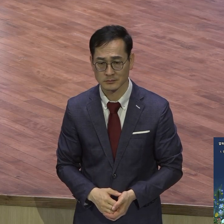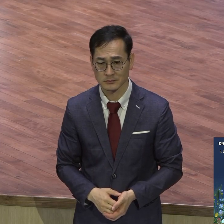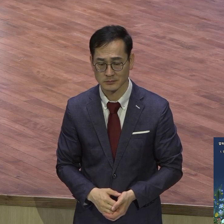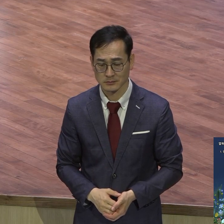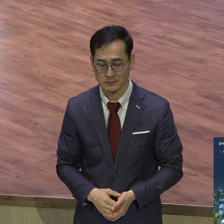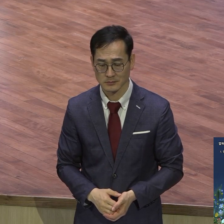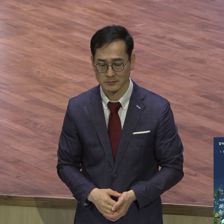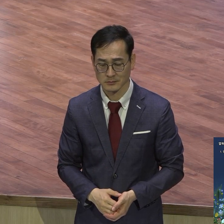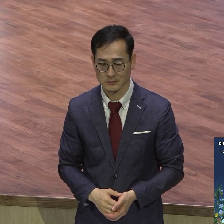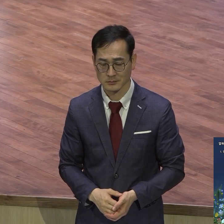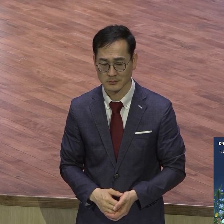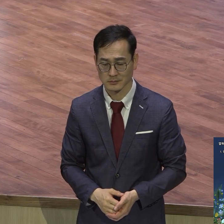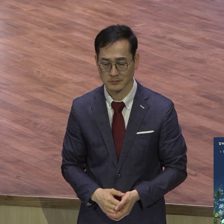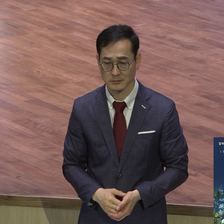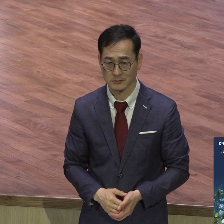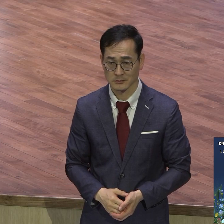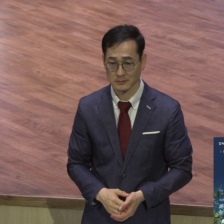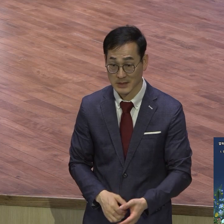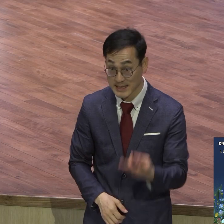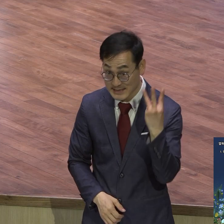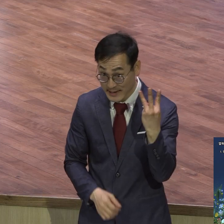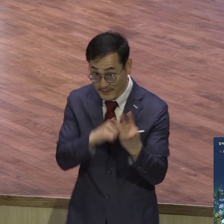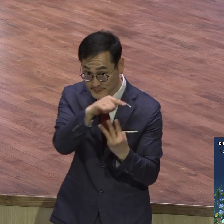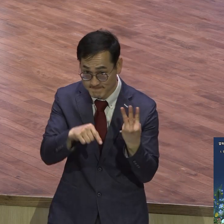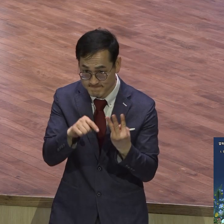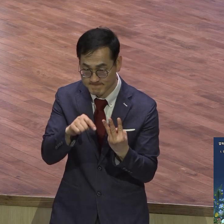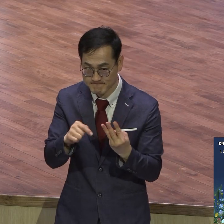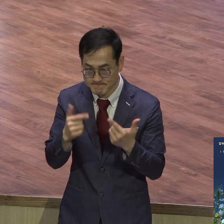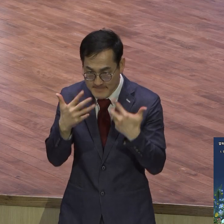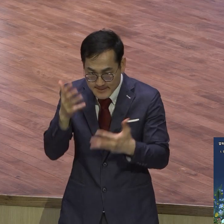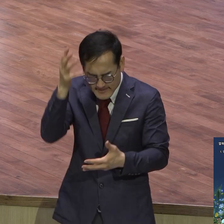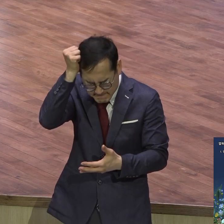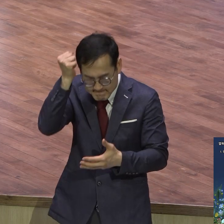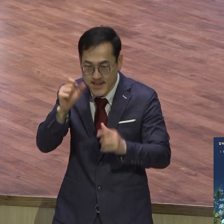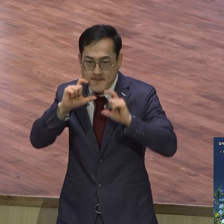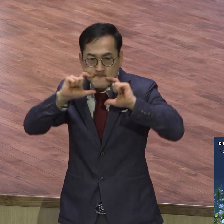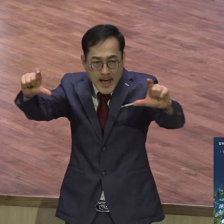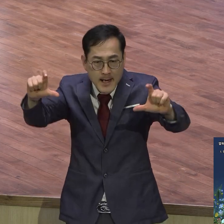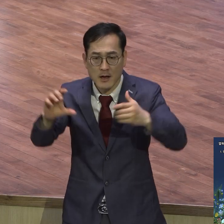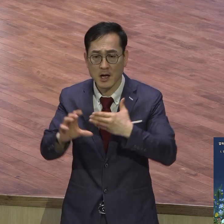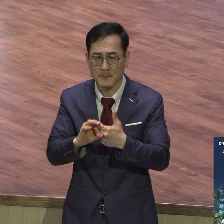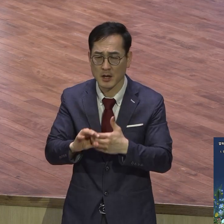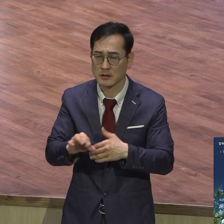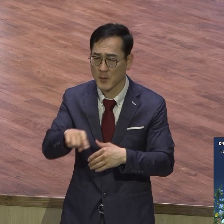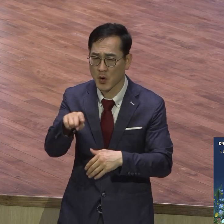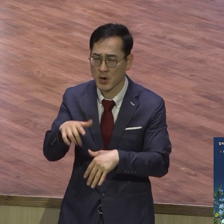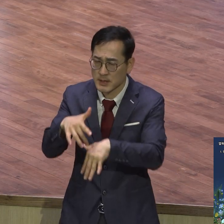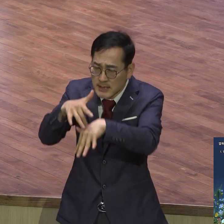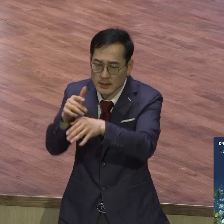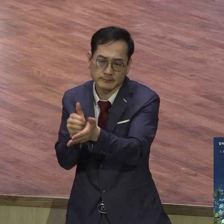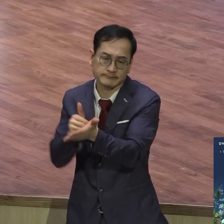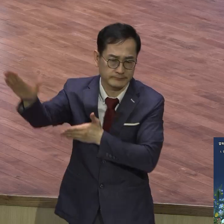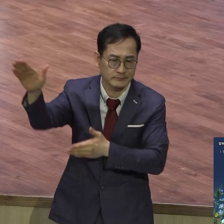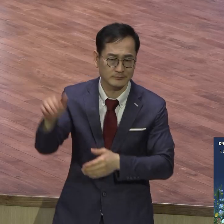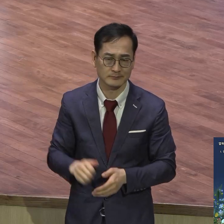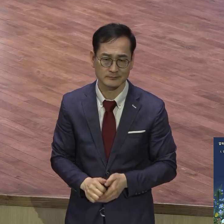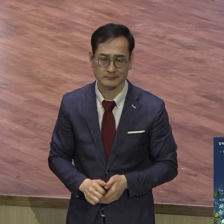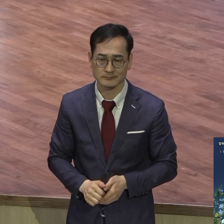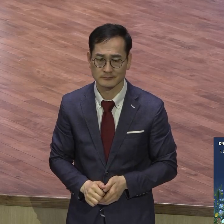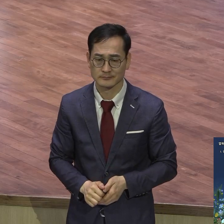희한하게 재앙이 다 물러갑니다. 가난 또 물러가고 질병 또 물러가고 모든 허감이 싹